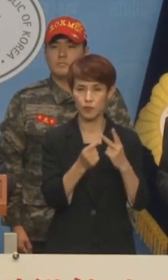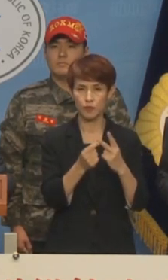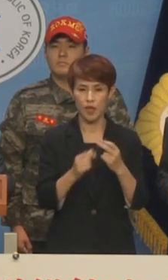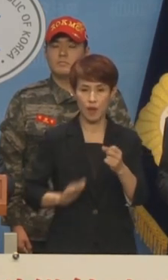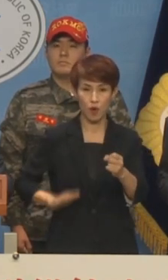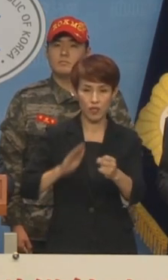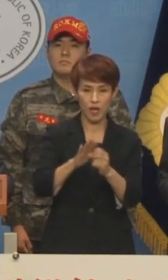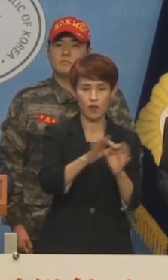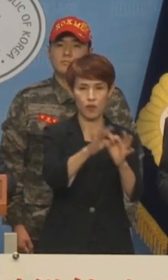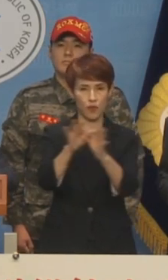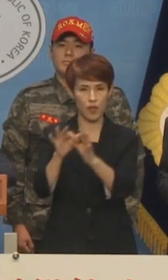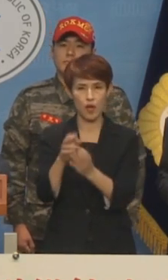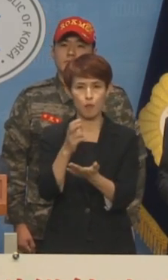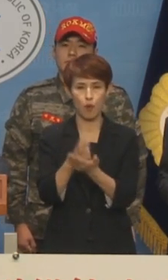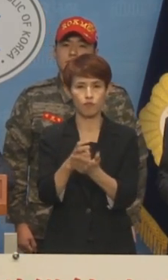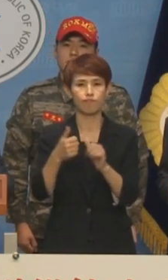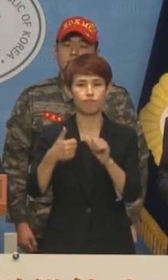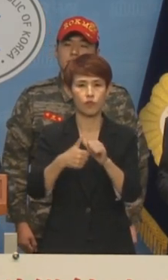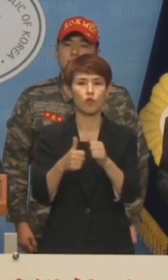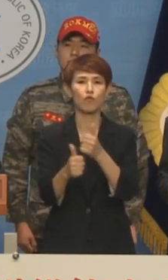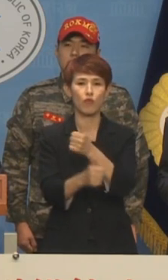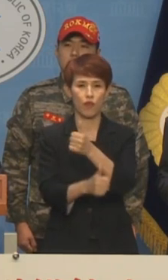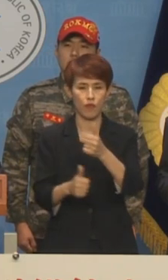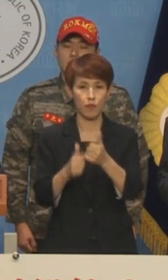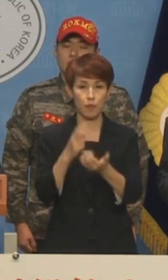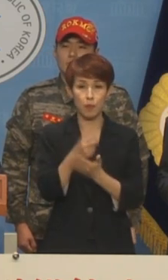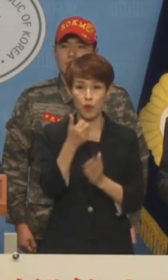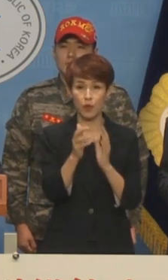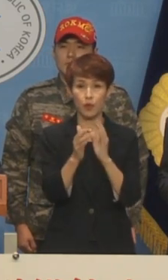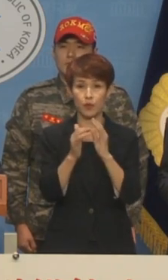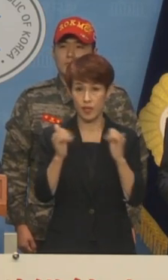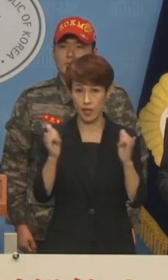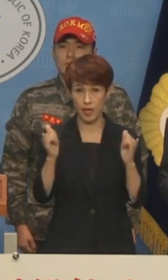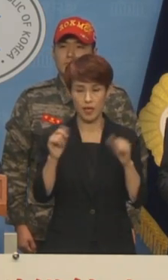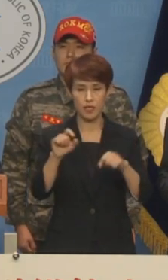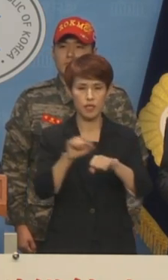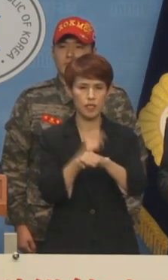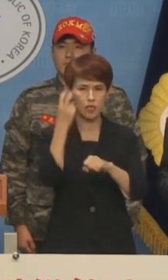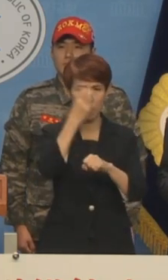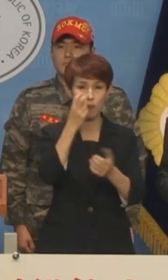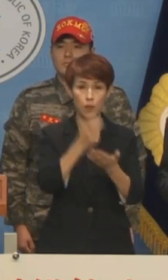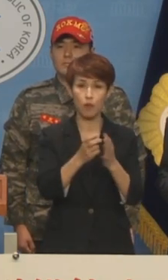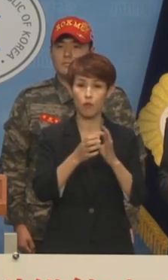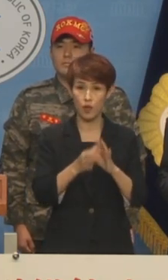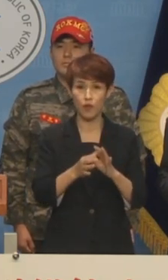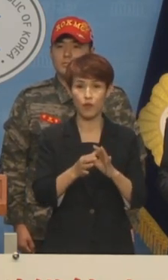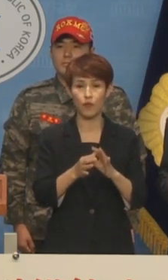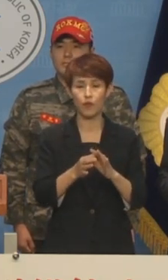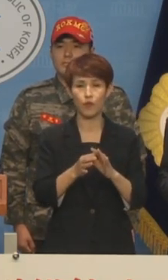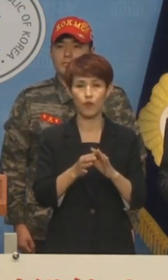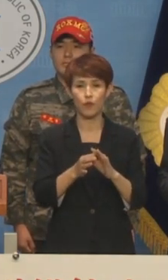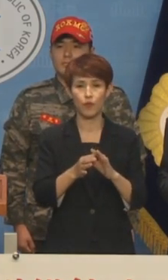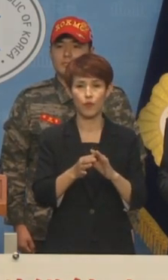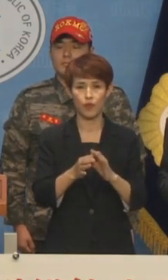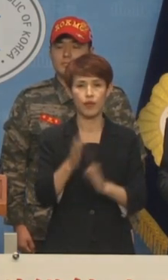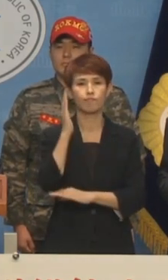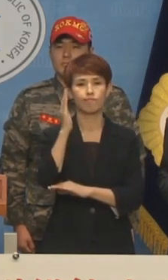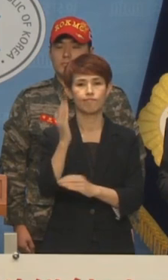예비역 연대 법률 자문역을 맡고 계신 김규현 변호사님께서 특검법 관련돼서 또 마무리